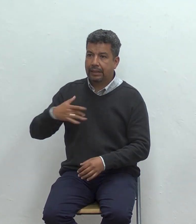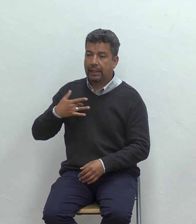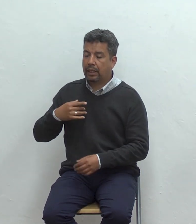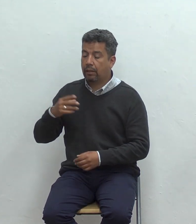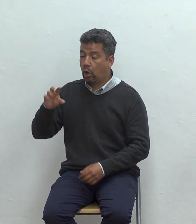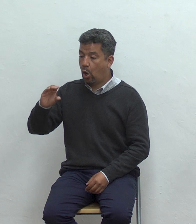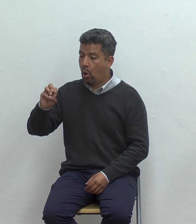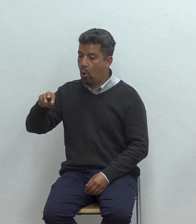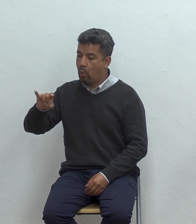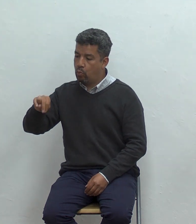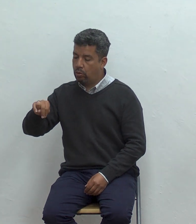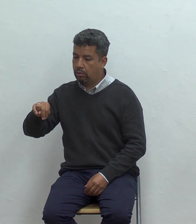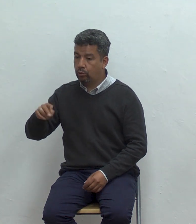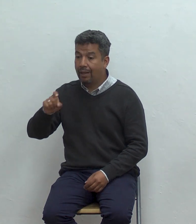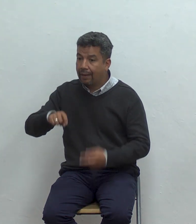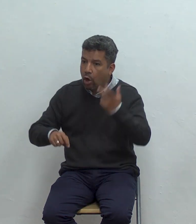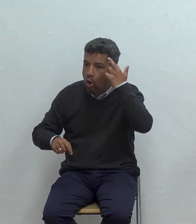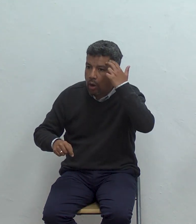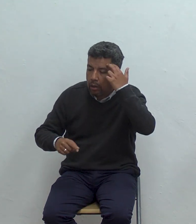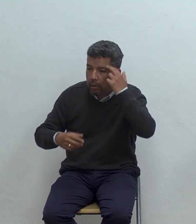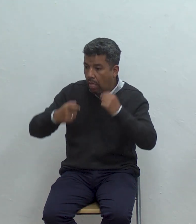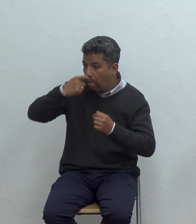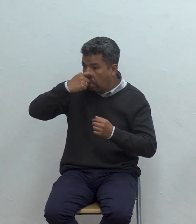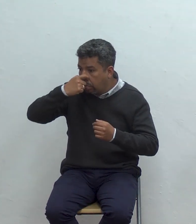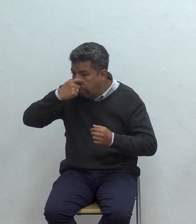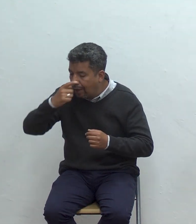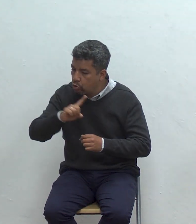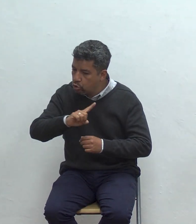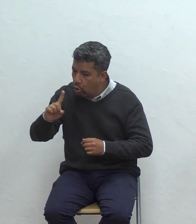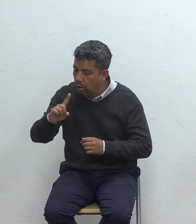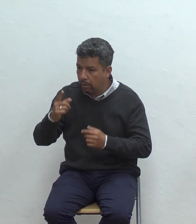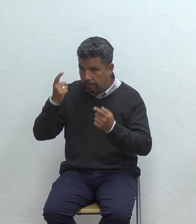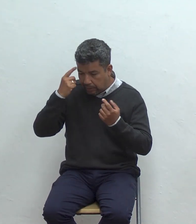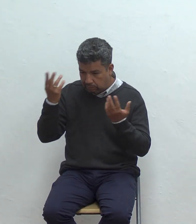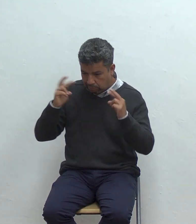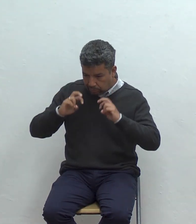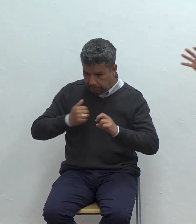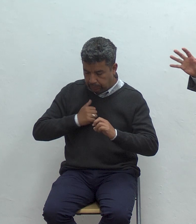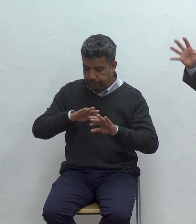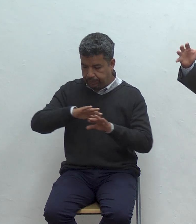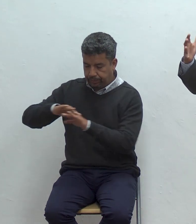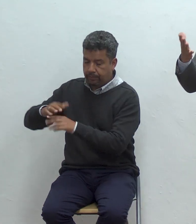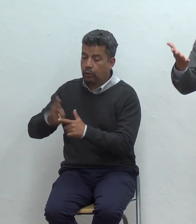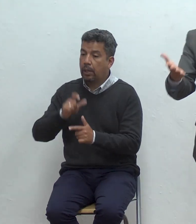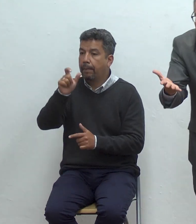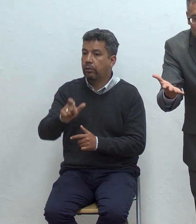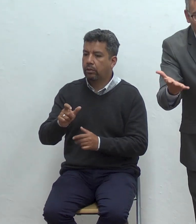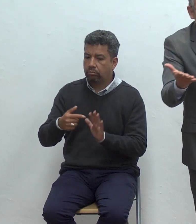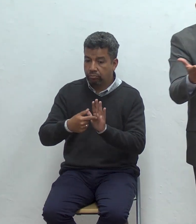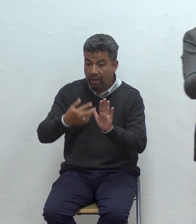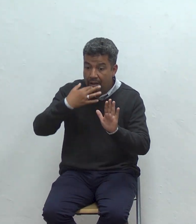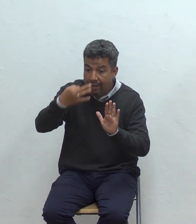Es lógica, no sentido común, o sea, no dejarse arrastrar de las masas. Entonces, una persona ante la